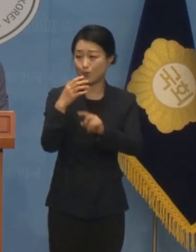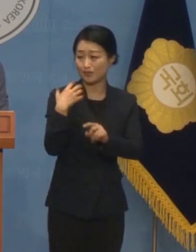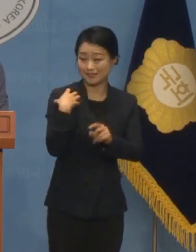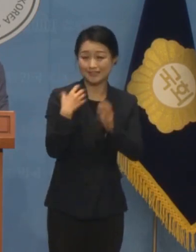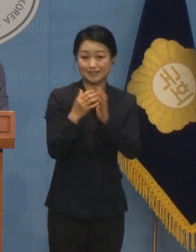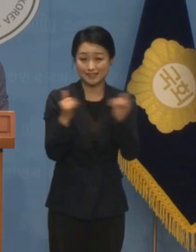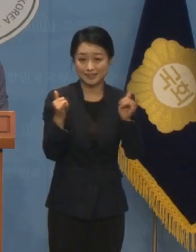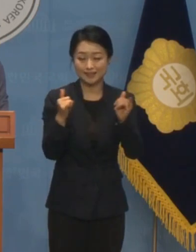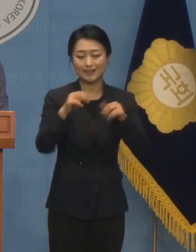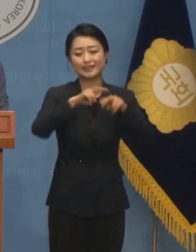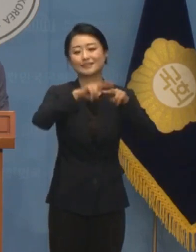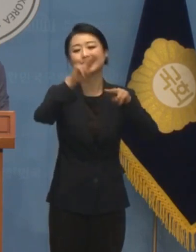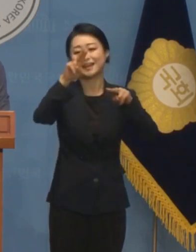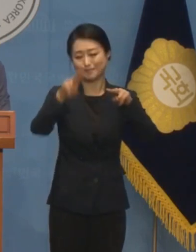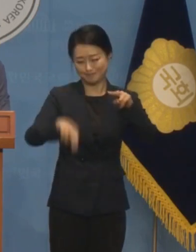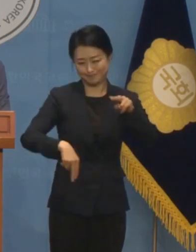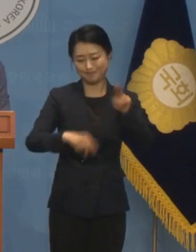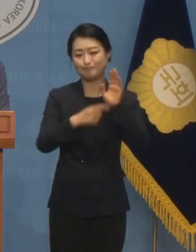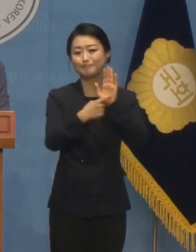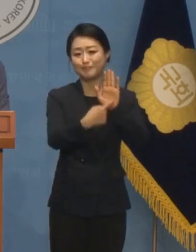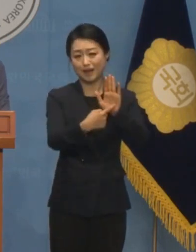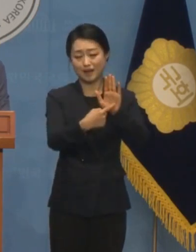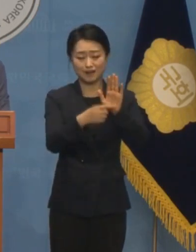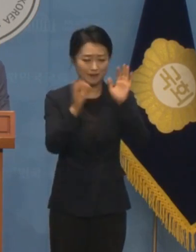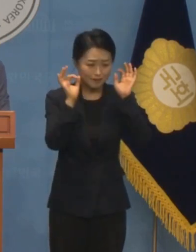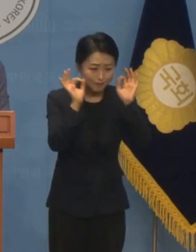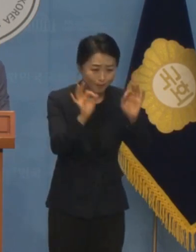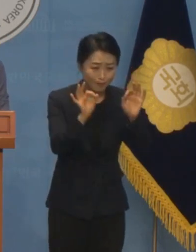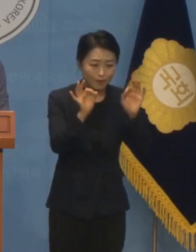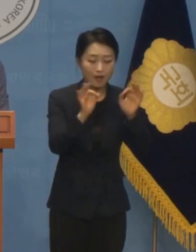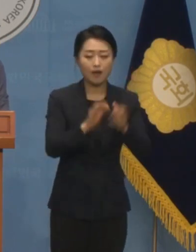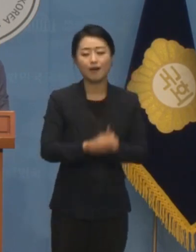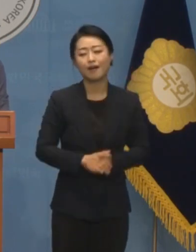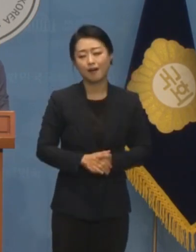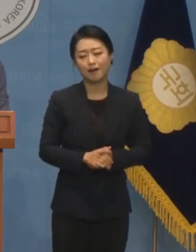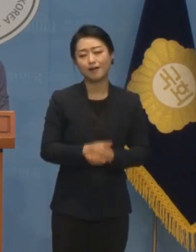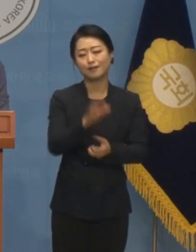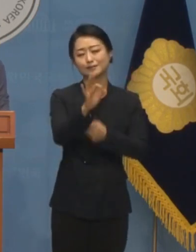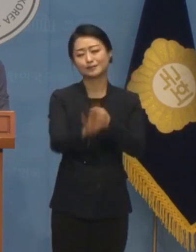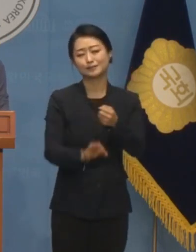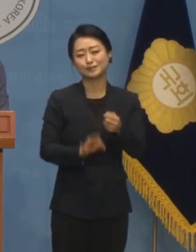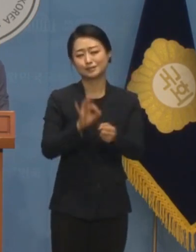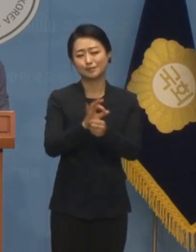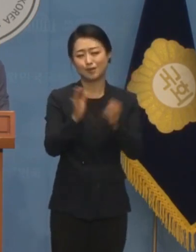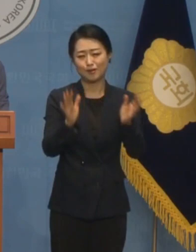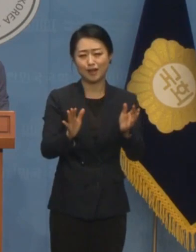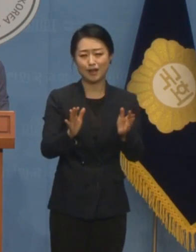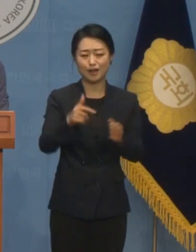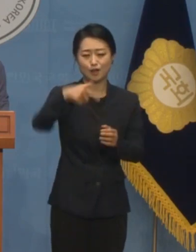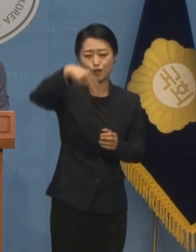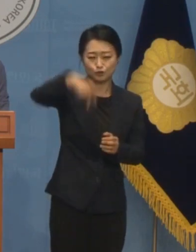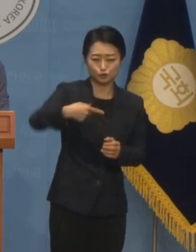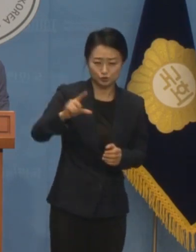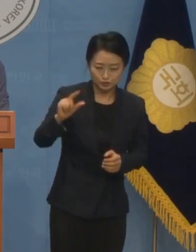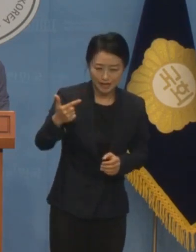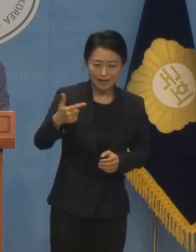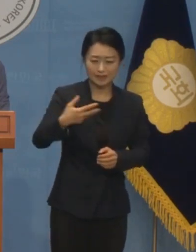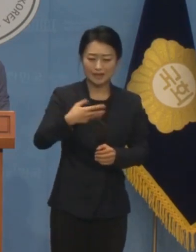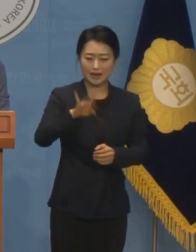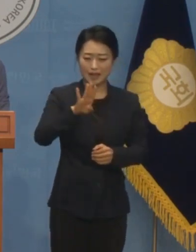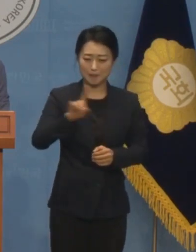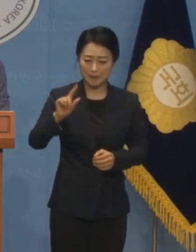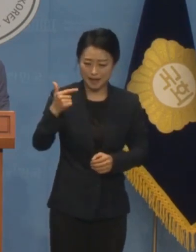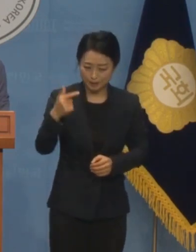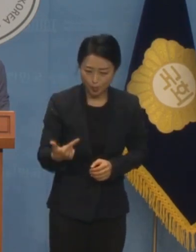초에 사임했다는 사실이 뒤늦게 전해졌습니다. 지난 10년간 남수단, 레바논,